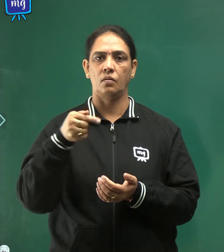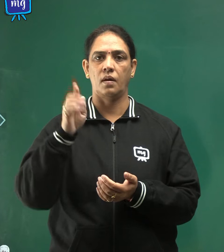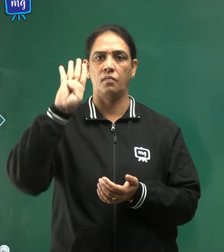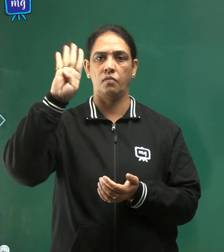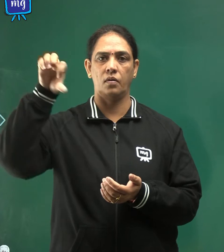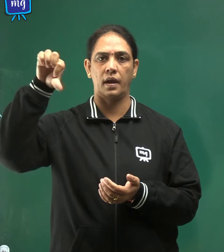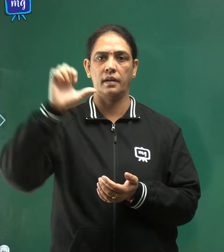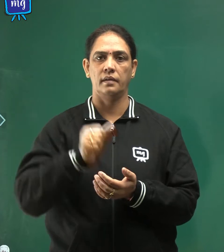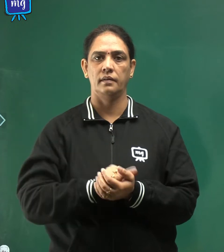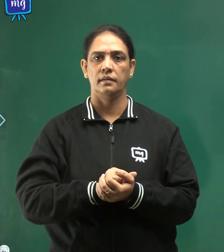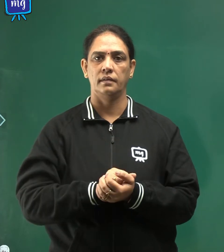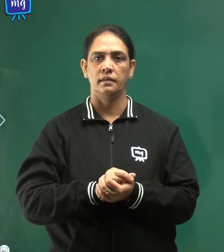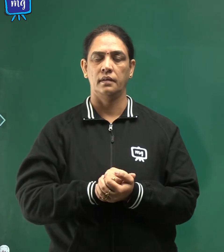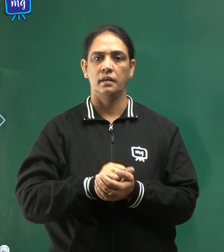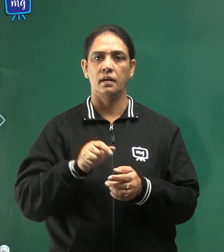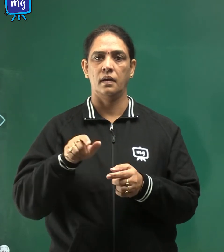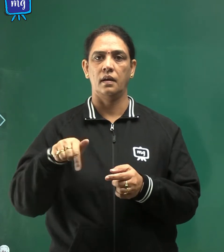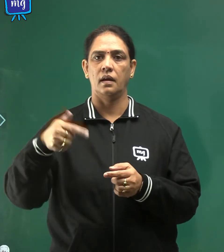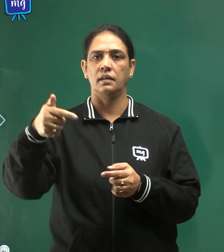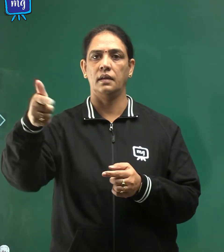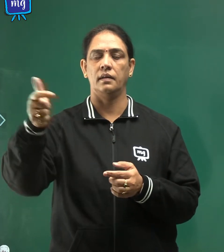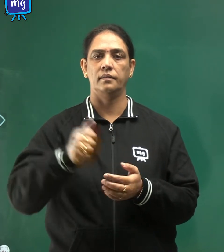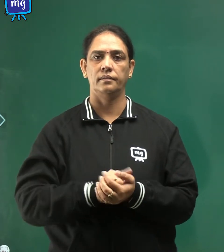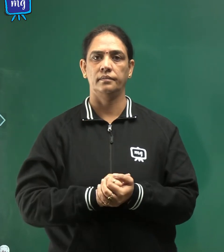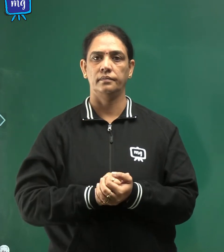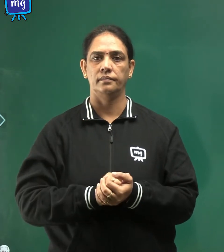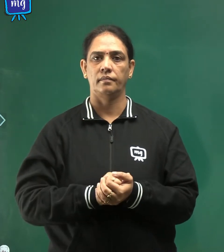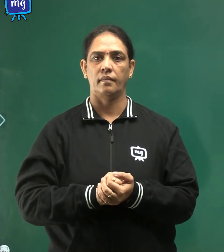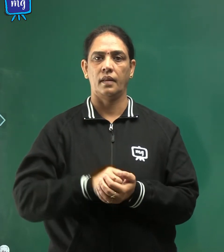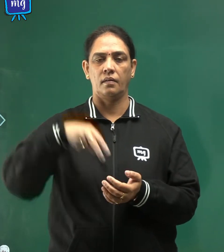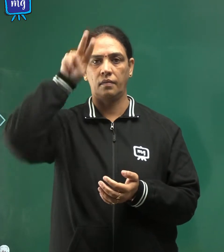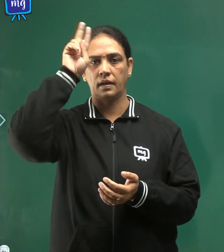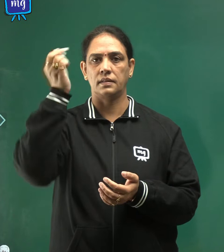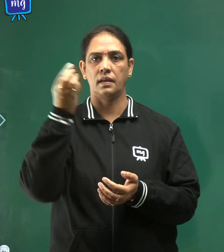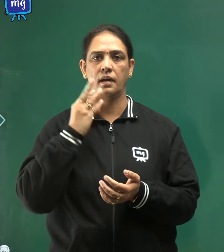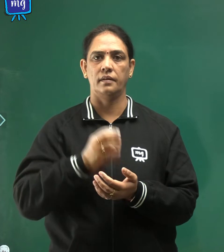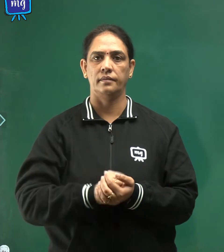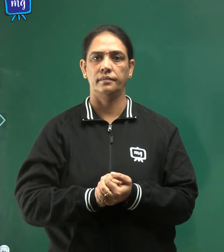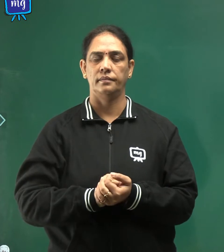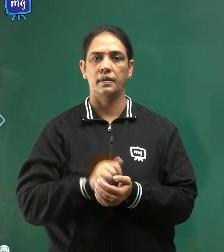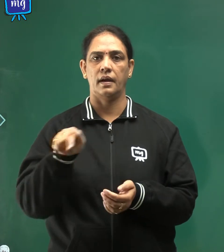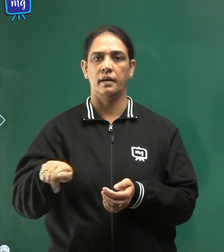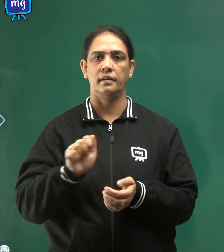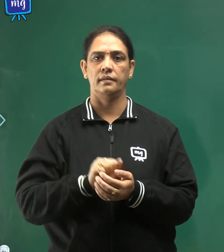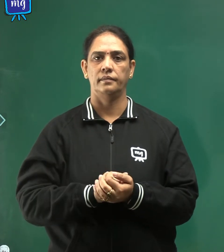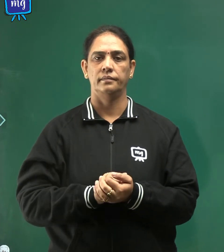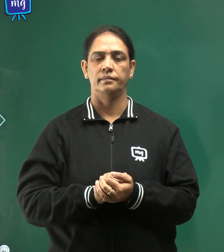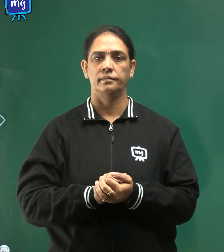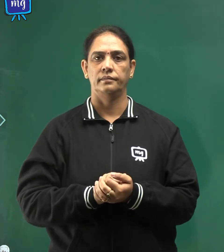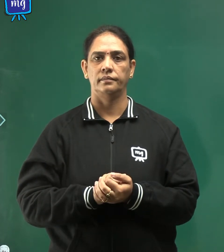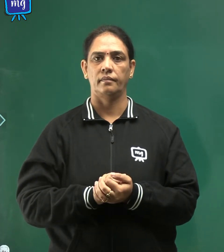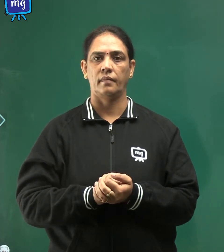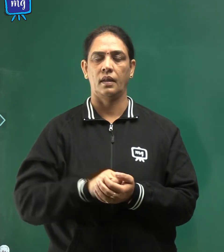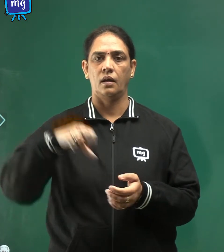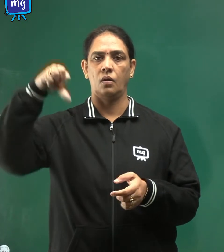49 आदि वर्ग संख्या है।